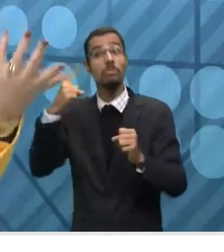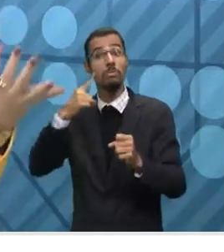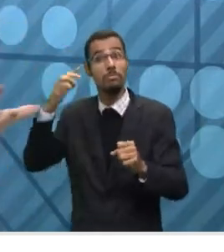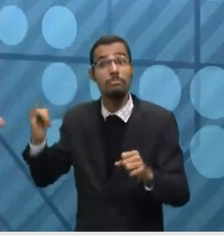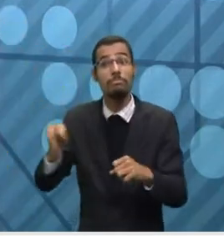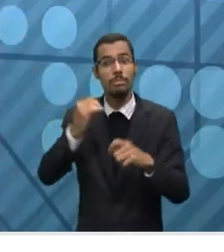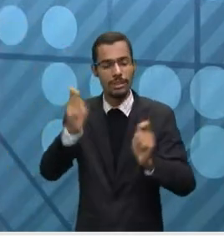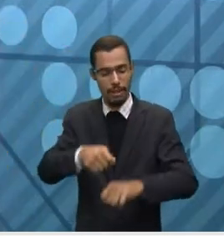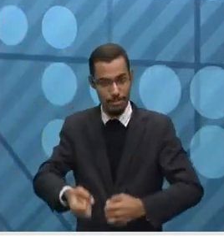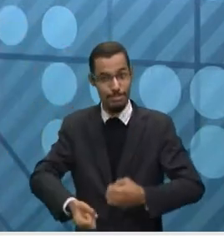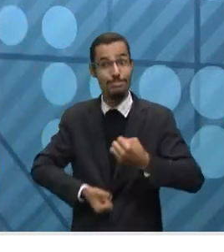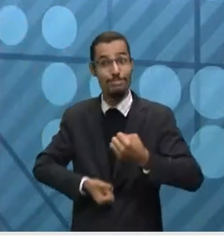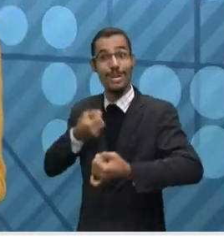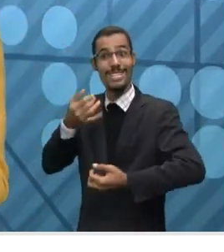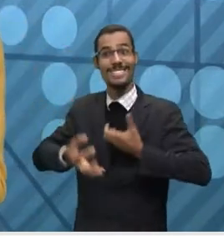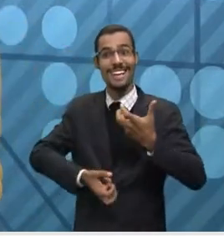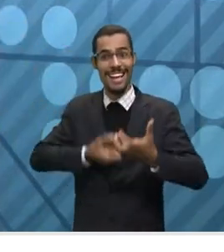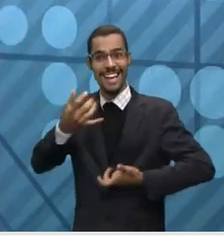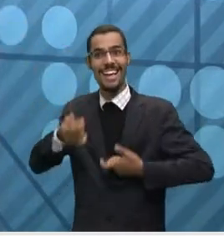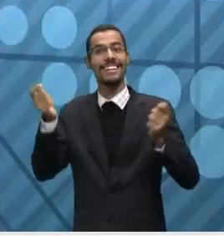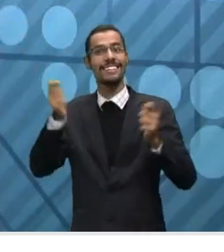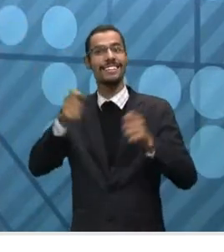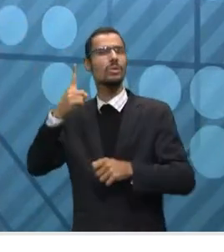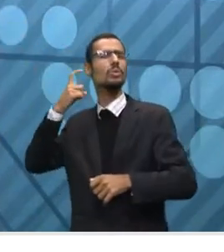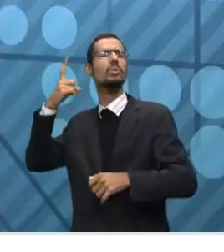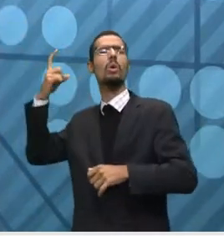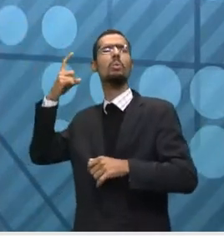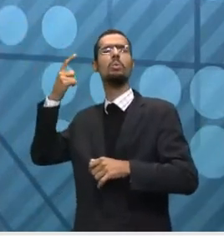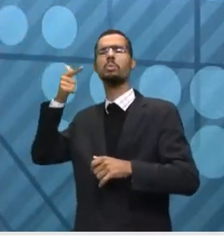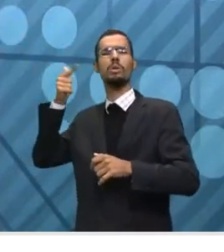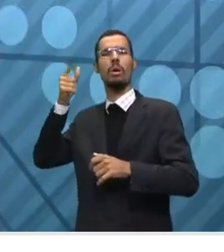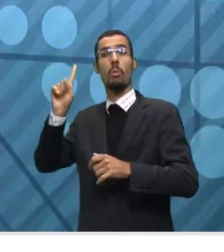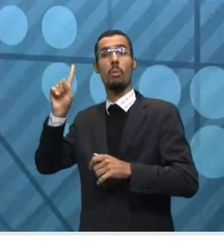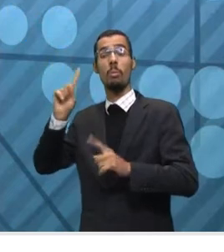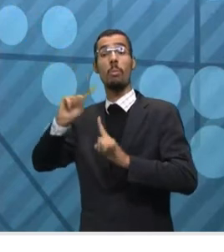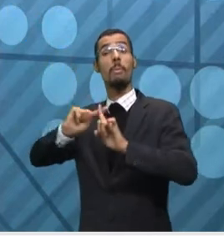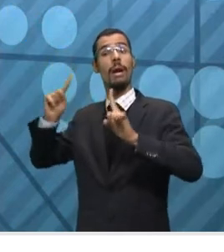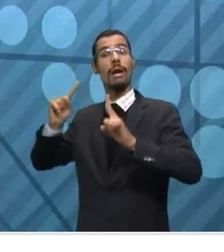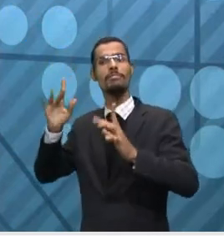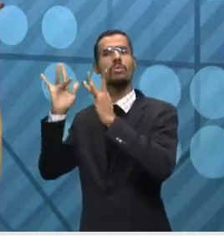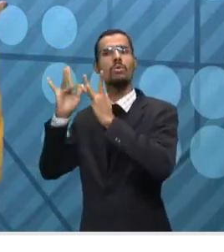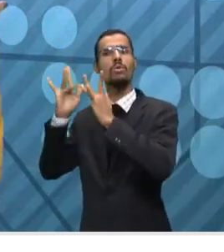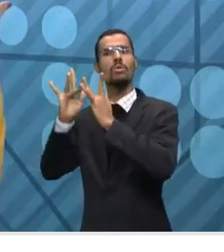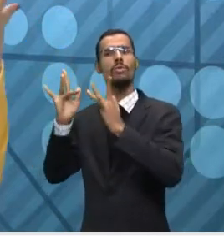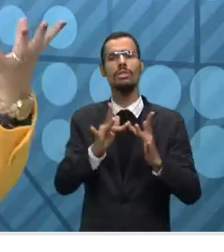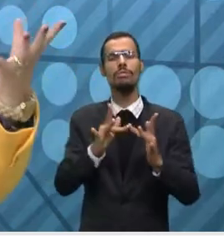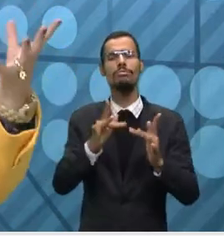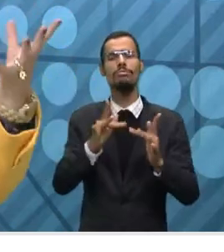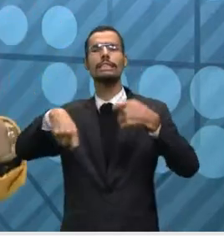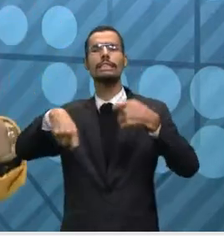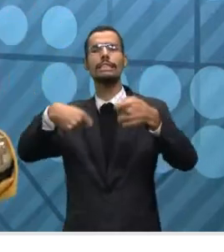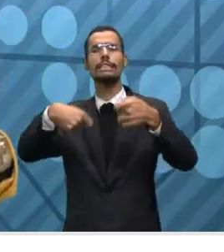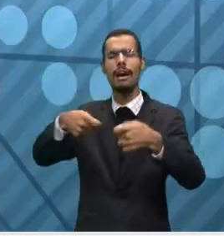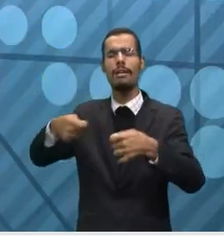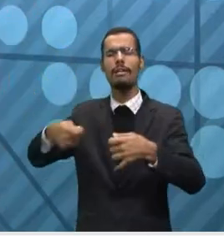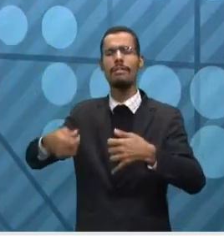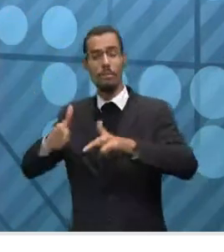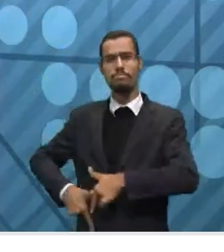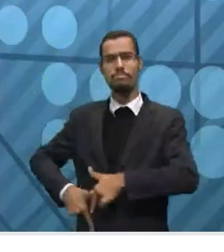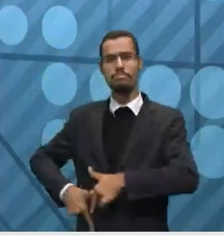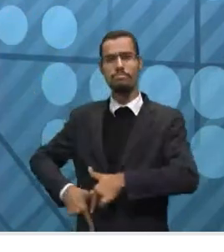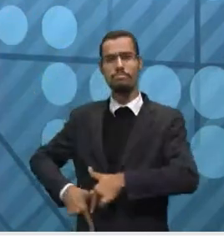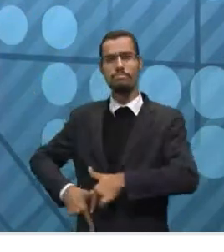se tornar poético, né? Não são sons que se repetem, mas a ligação das configurações de mãos, o ponto de articulação,